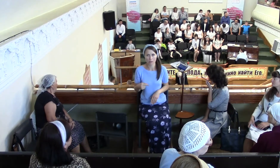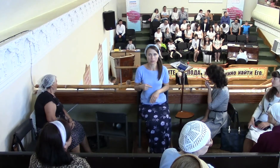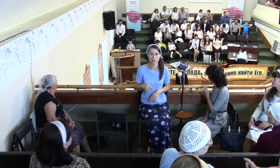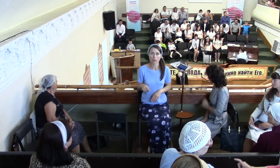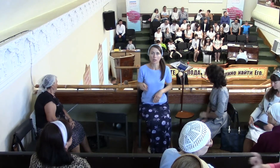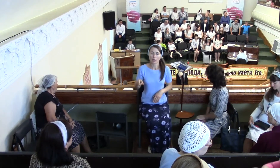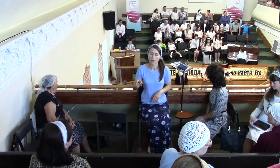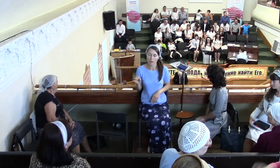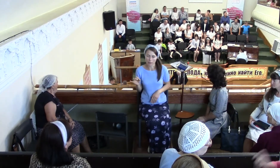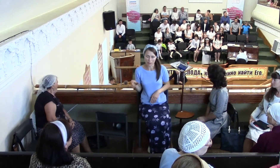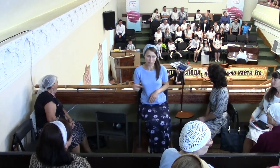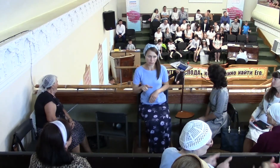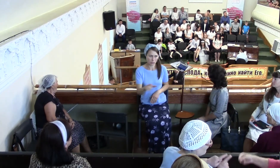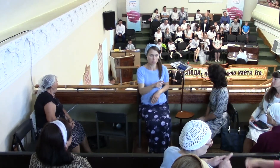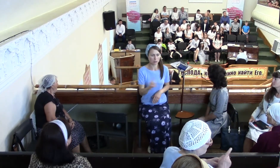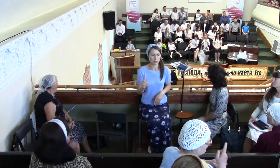первый и второй куплет.